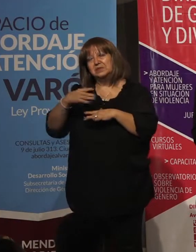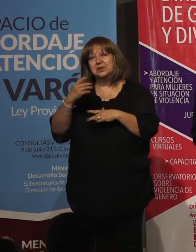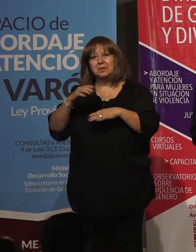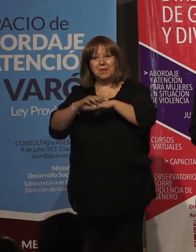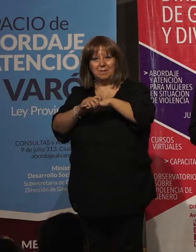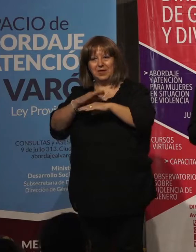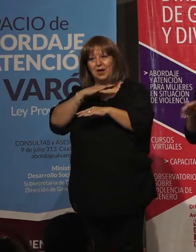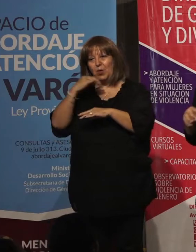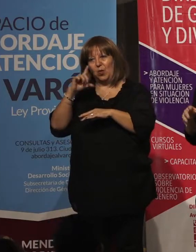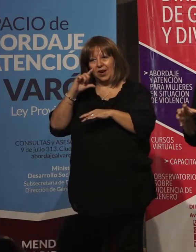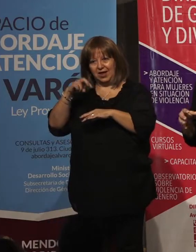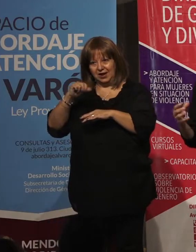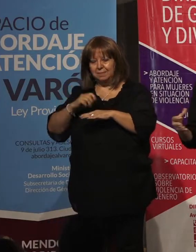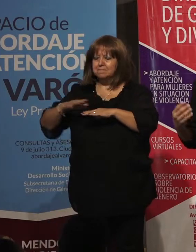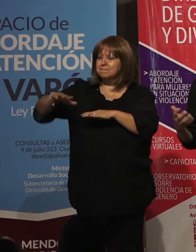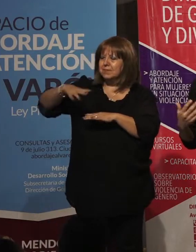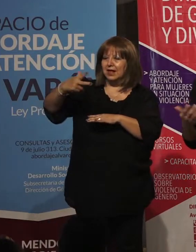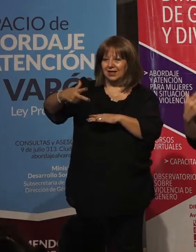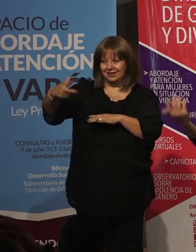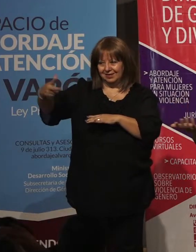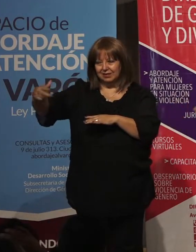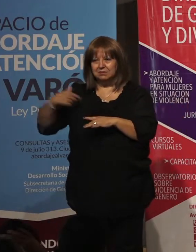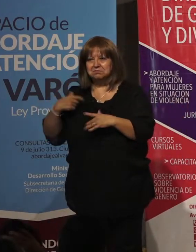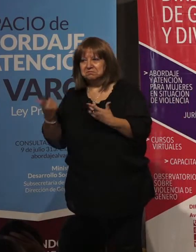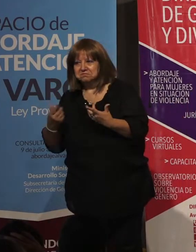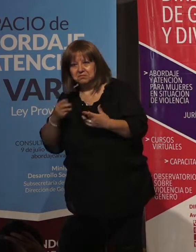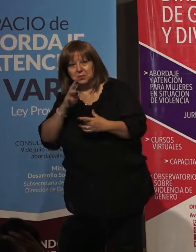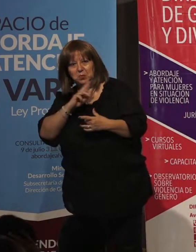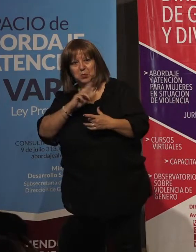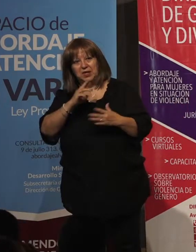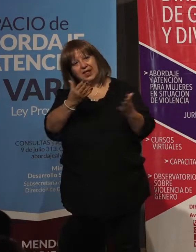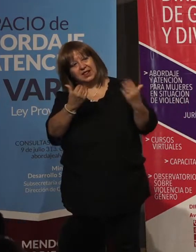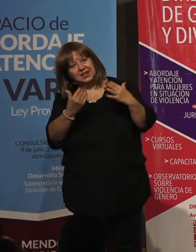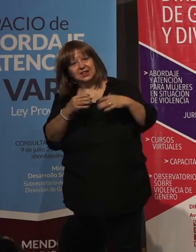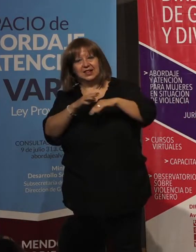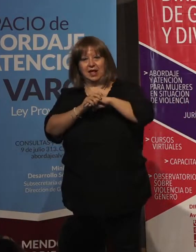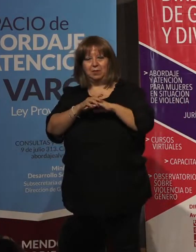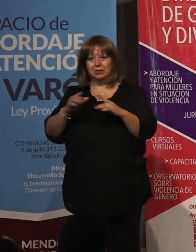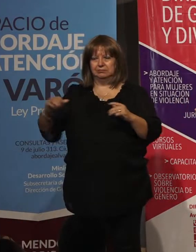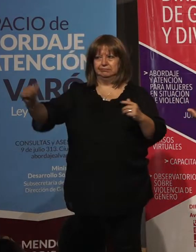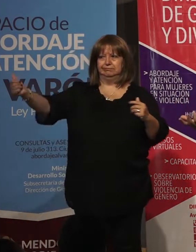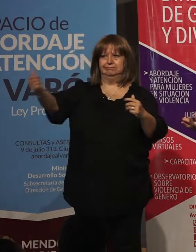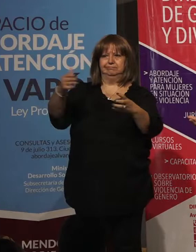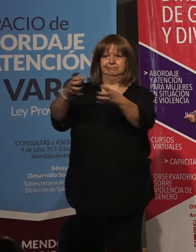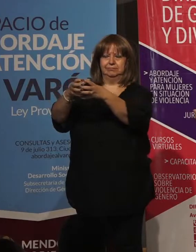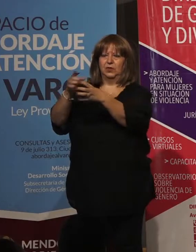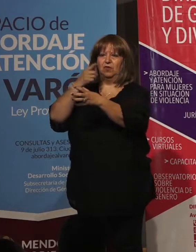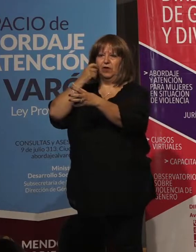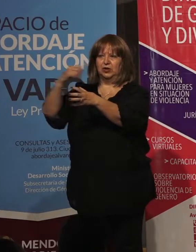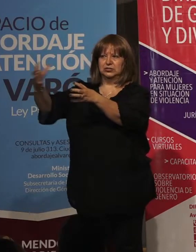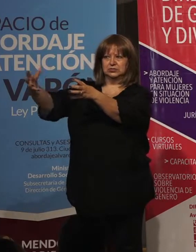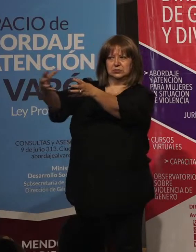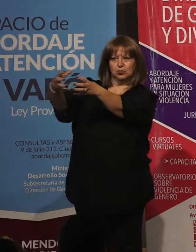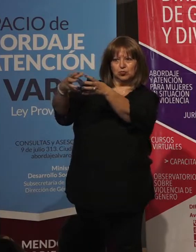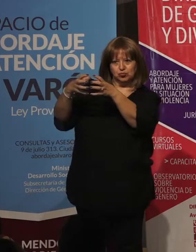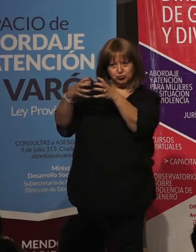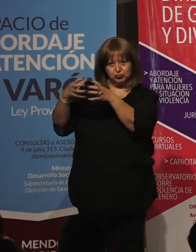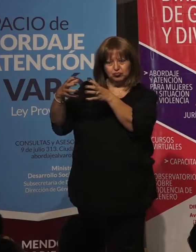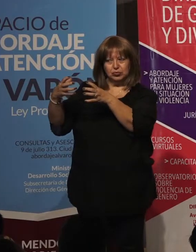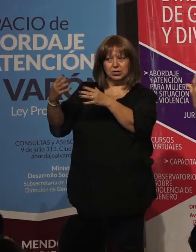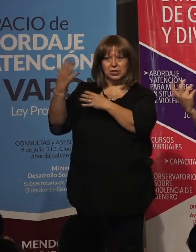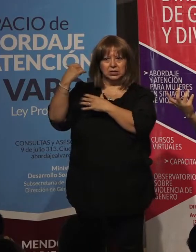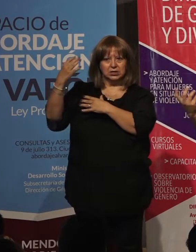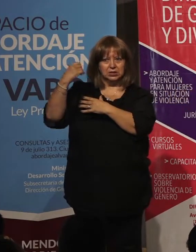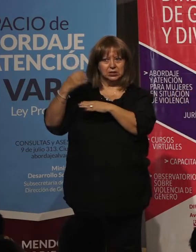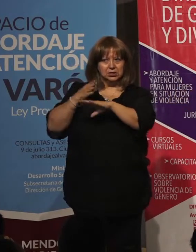amiga Juliana en la plaza de estacionamiento esperando unas amigas para poder volvernos a casa. Aparecen un grupo de varones y nos